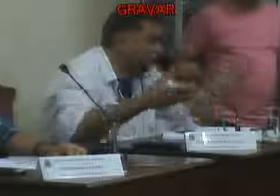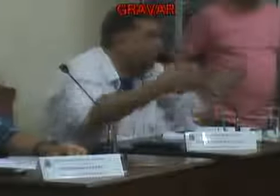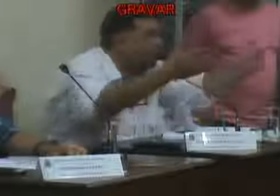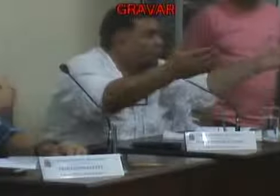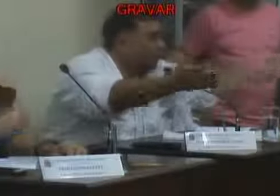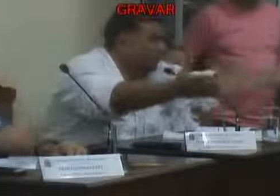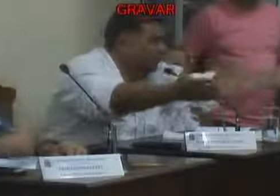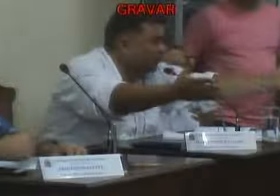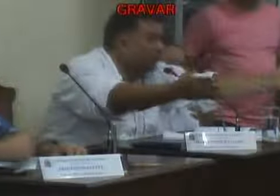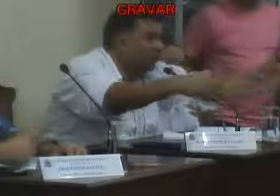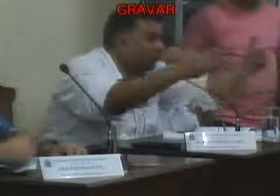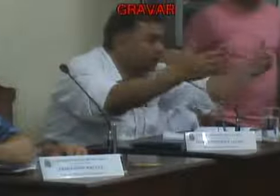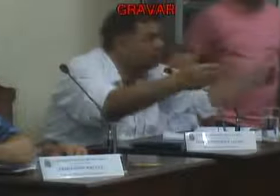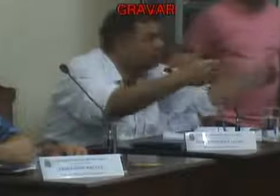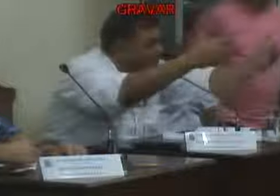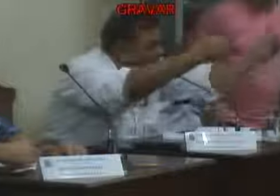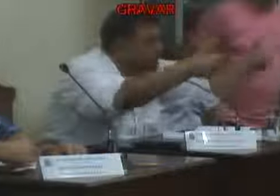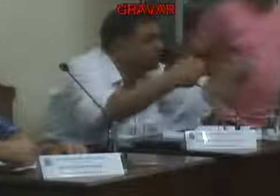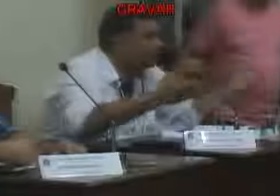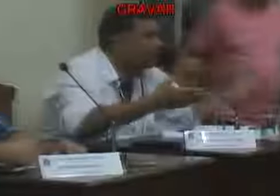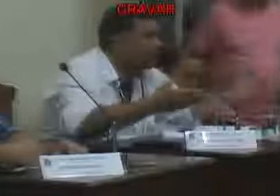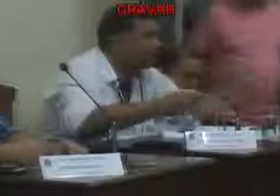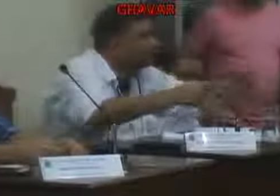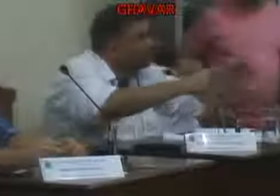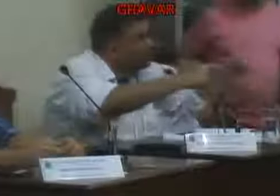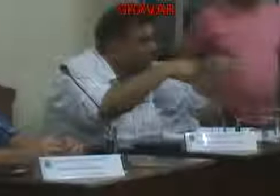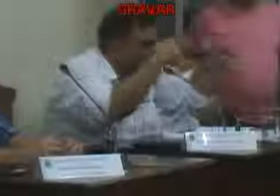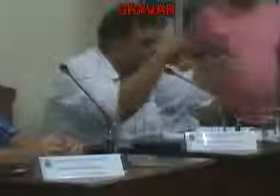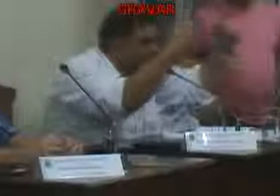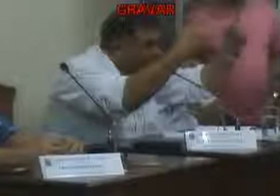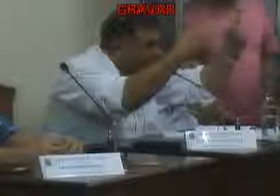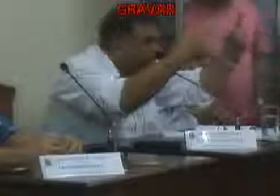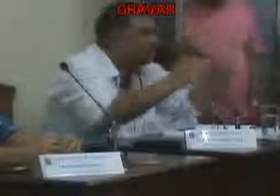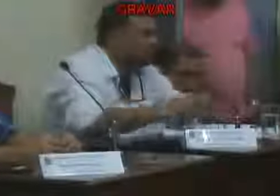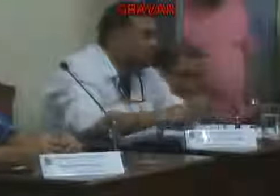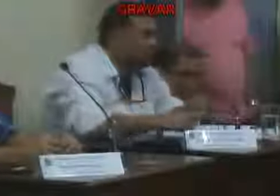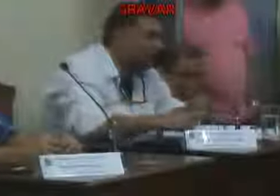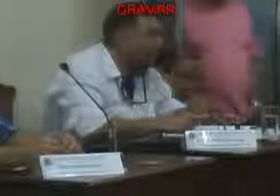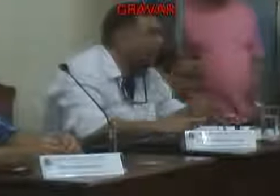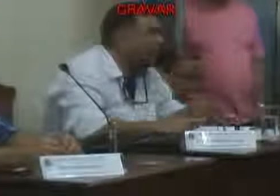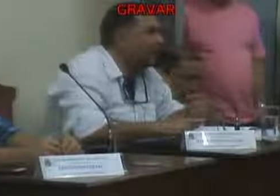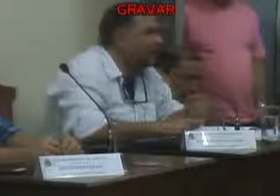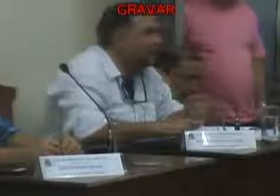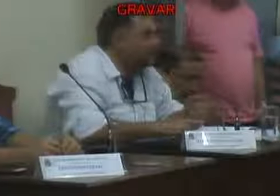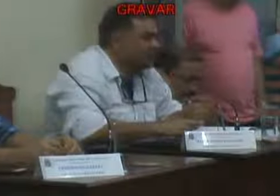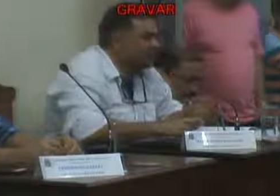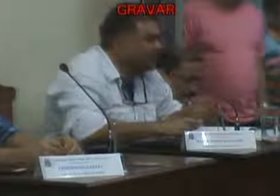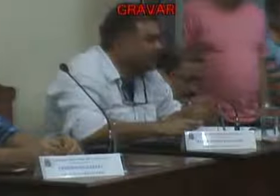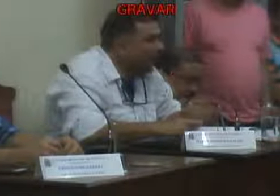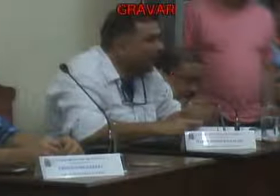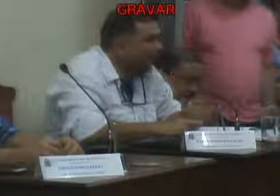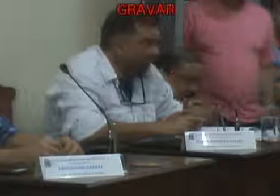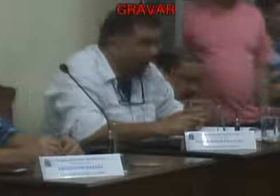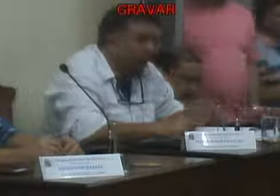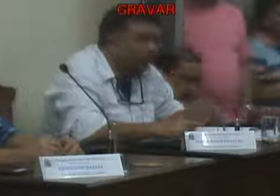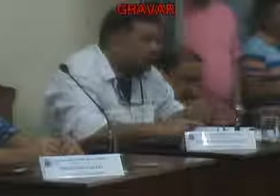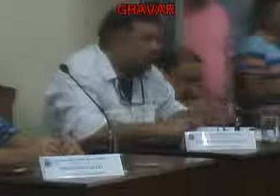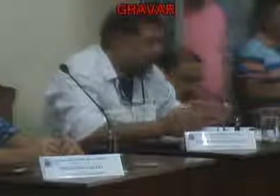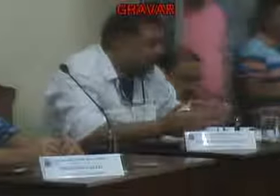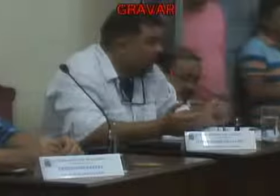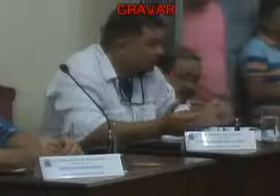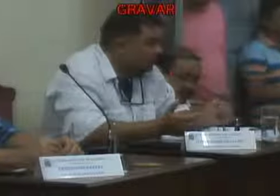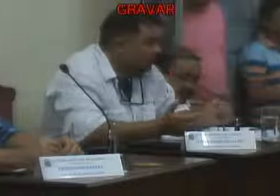ela foi lá e cumpriu o que estava estabelecido no decreto, sendo que se deveria se avaliar a